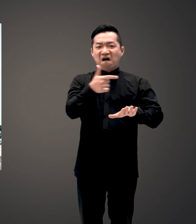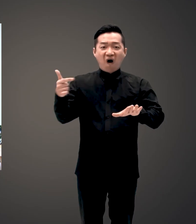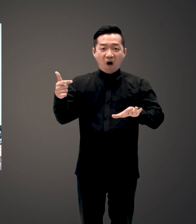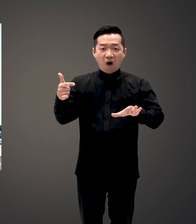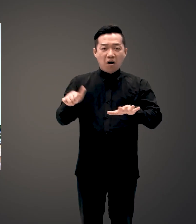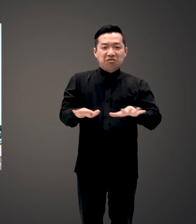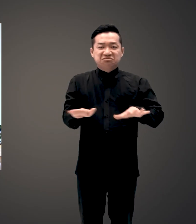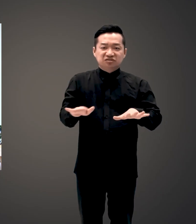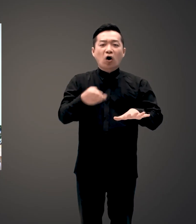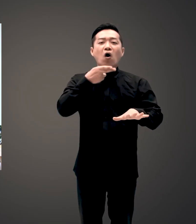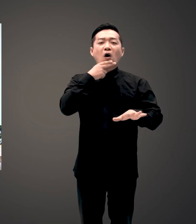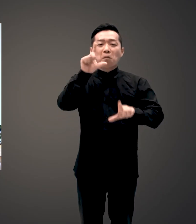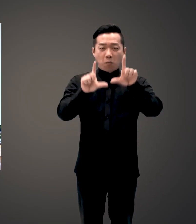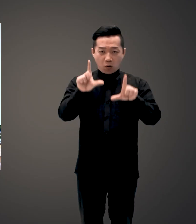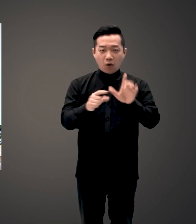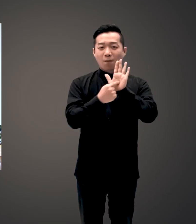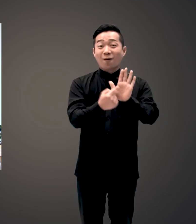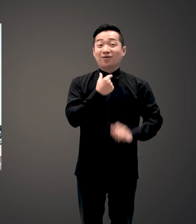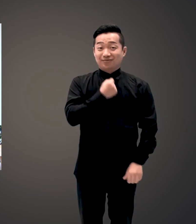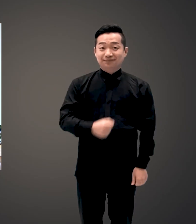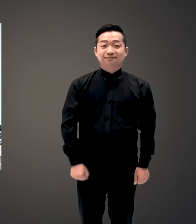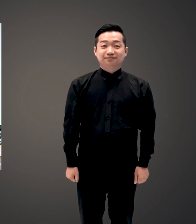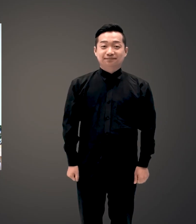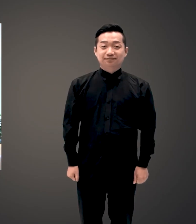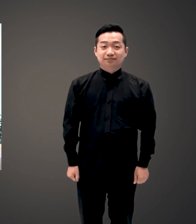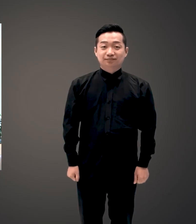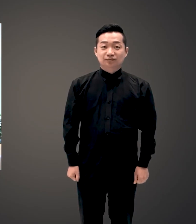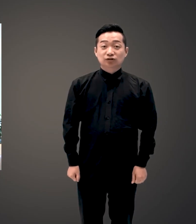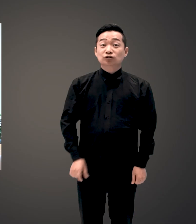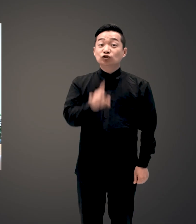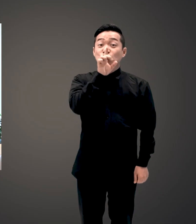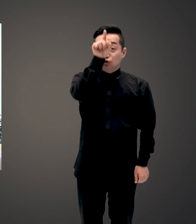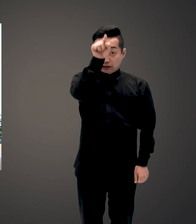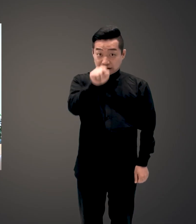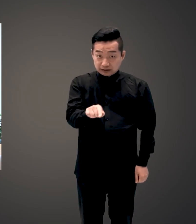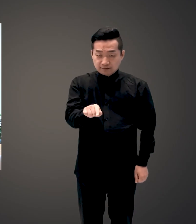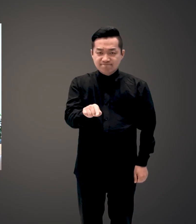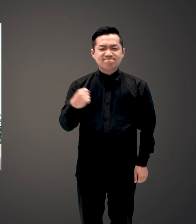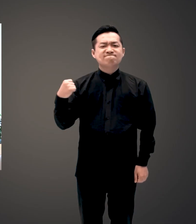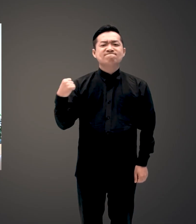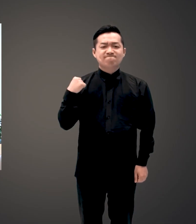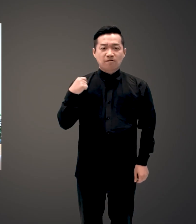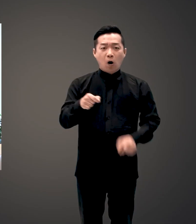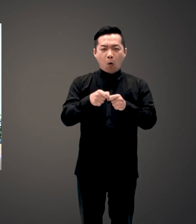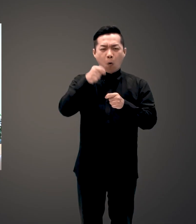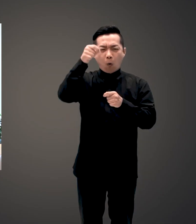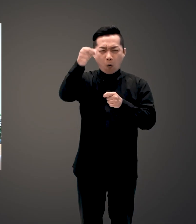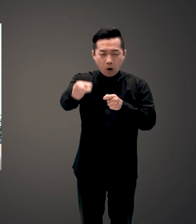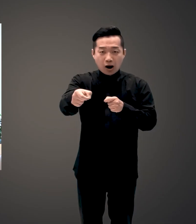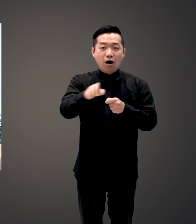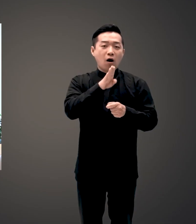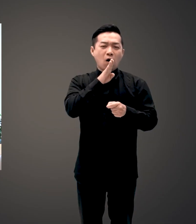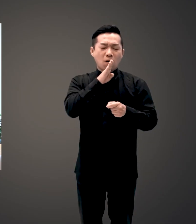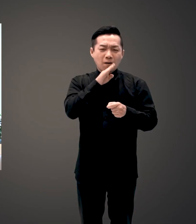2019년 최고의 화제 도서, 아마존 종합 베스트셀러. 저는 스티브 잡스가 아닙니다.